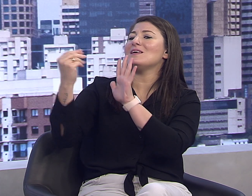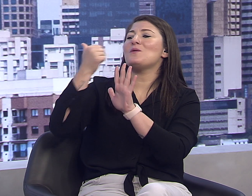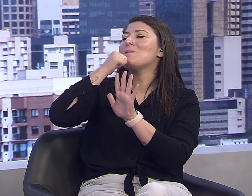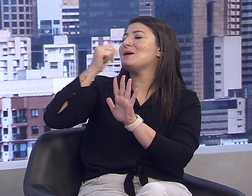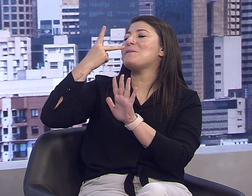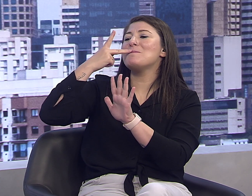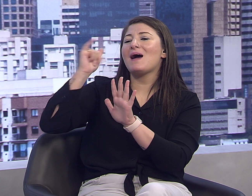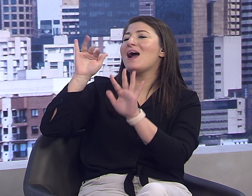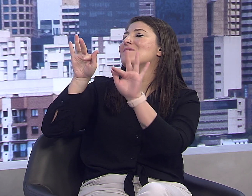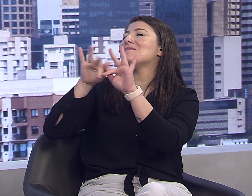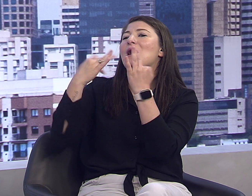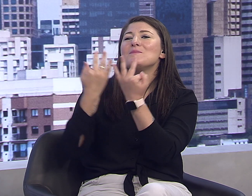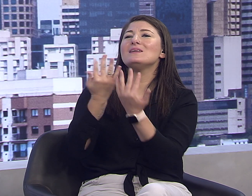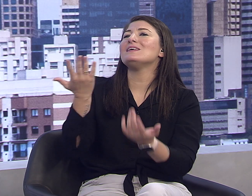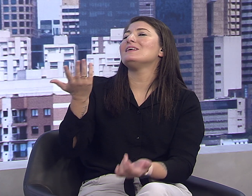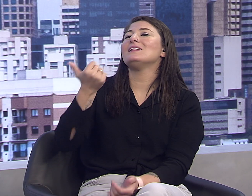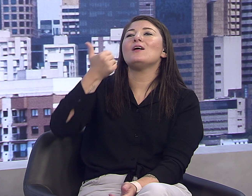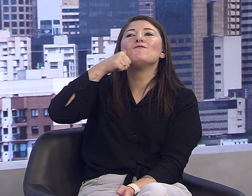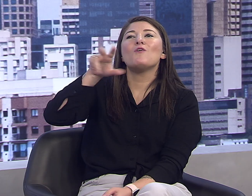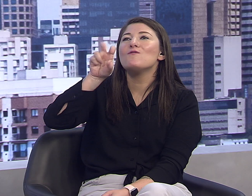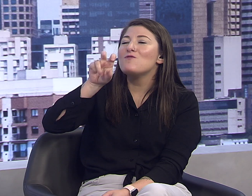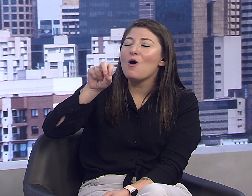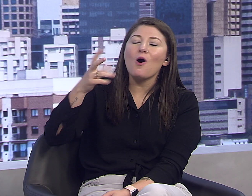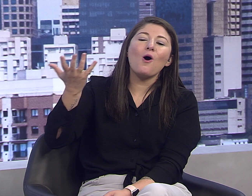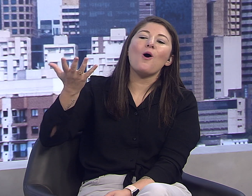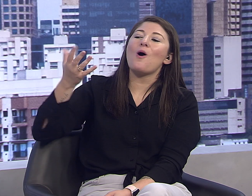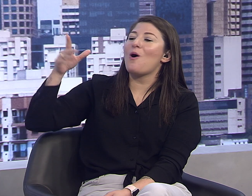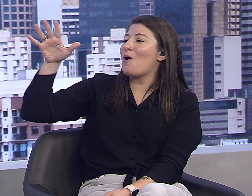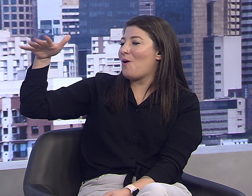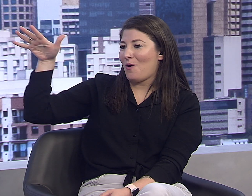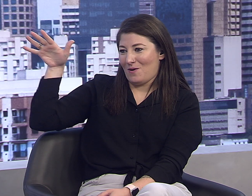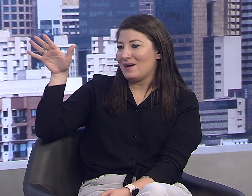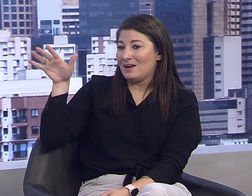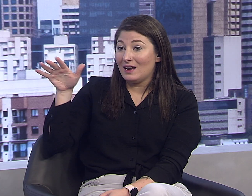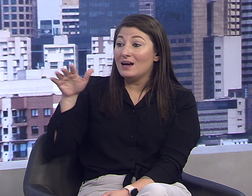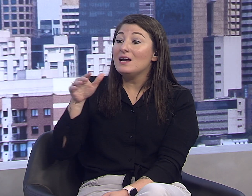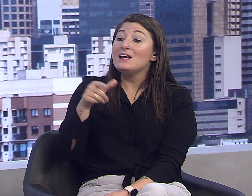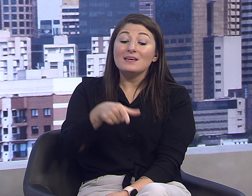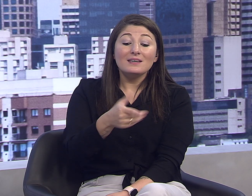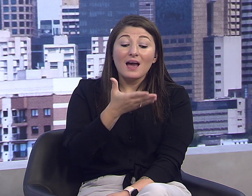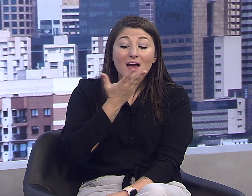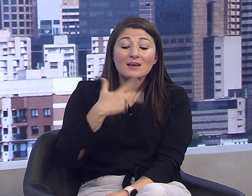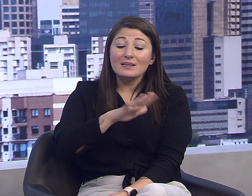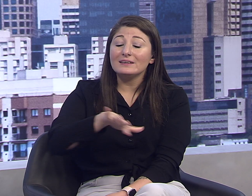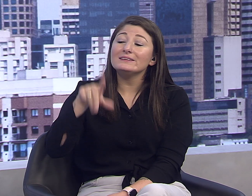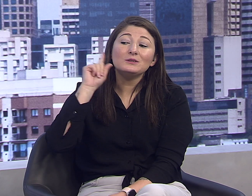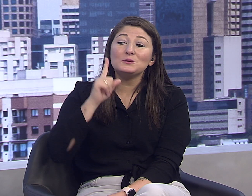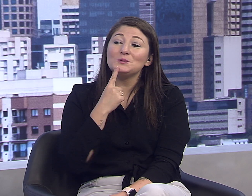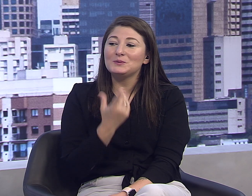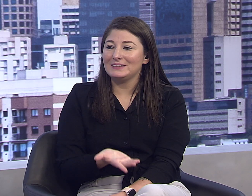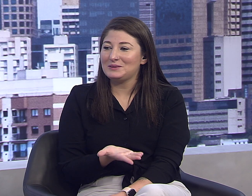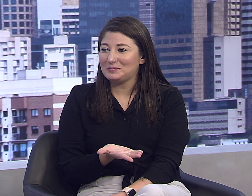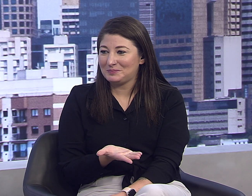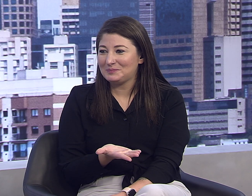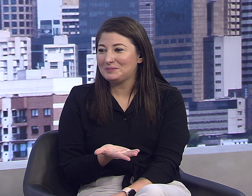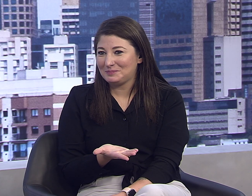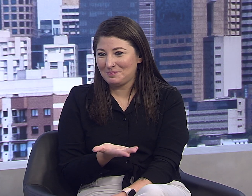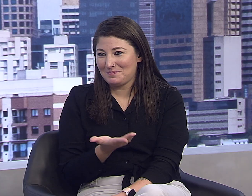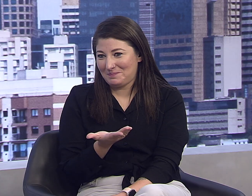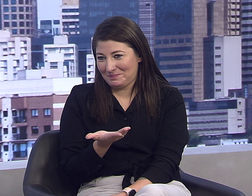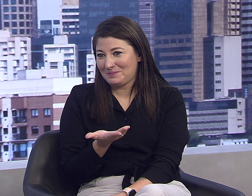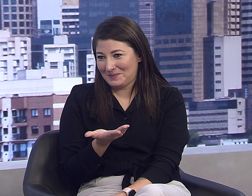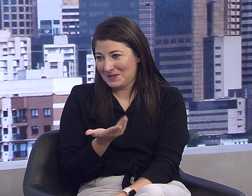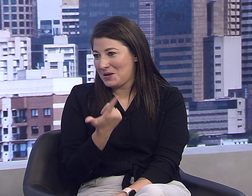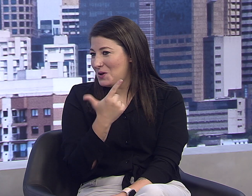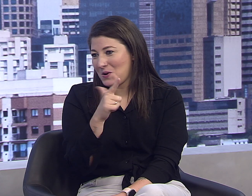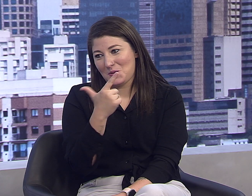criança. Uma criança ouvinte, ela tem uma referência, a mãe que também é ouvinte, o pai que também é ouvinte, a família, os seus